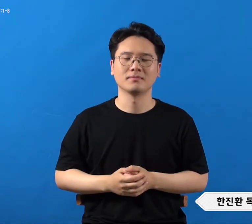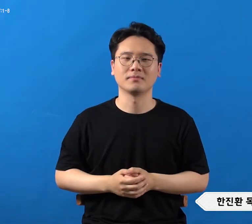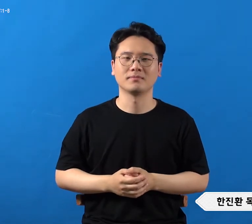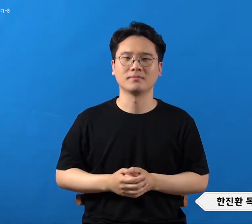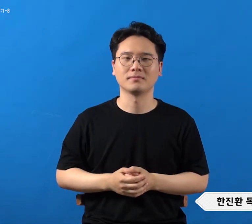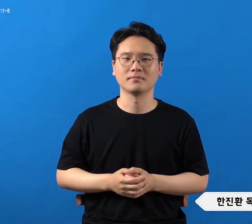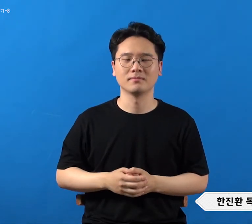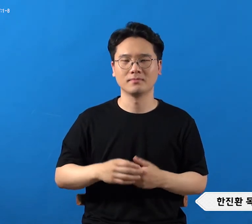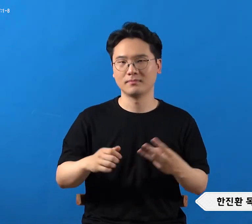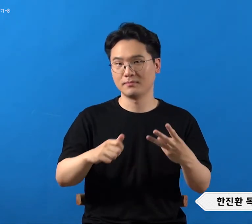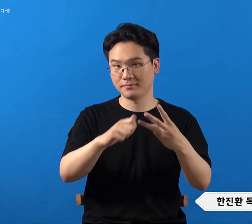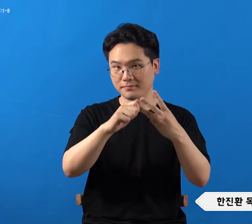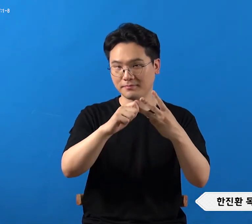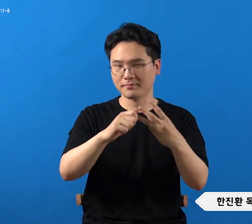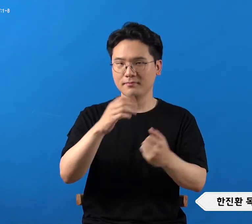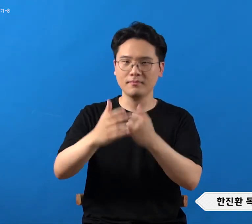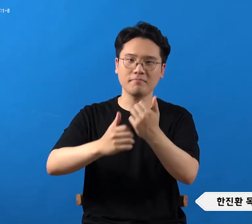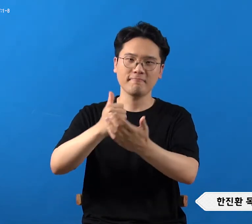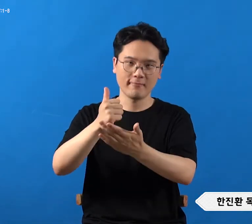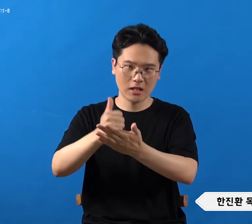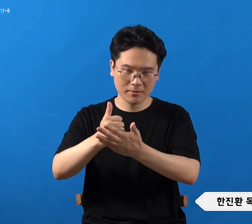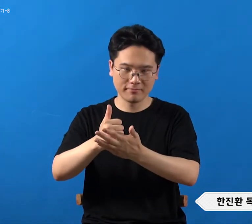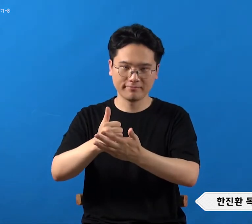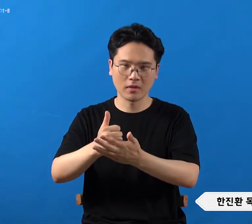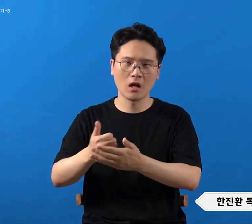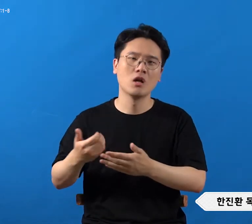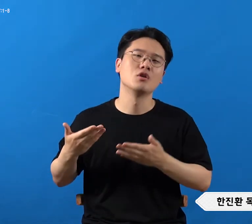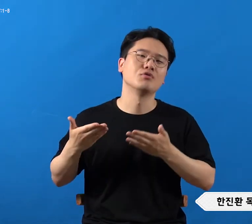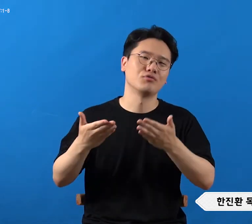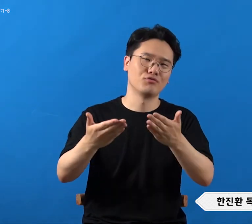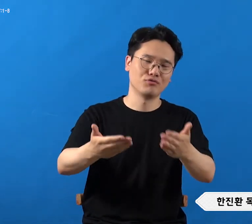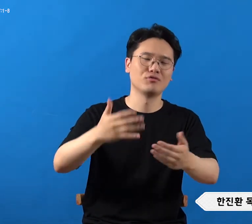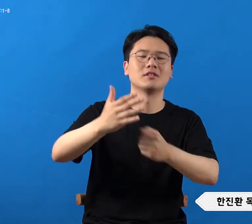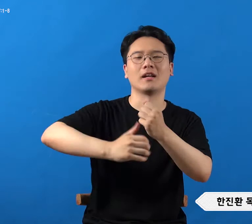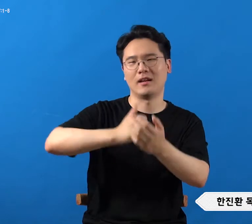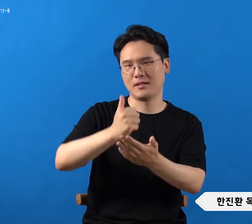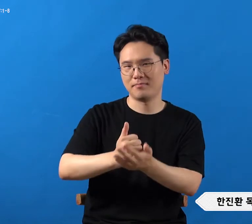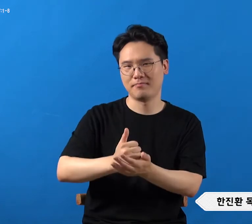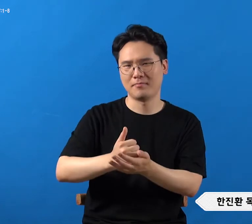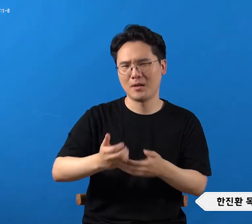그 다음에 세 번째로는 하나님은 공급해 주시는 하나님이시다.